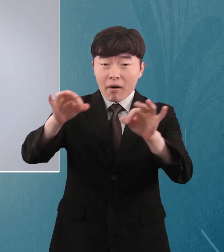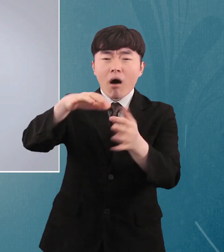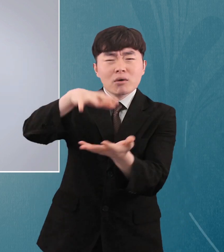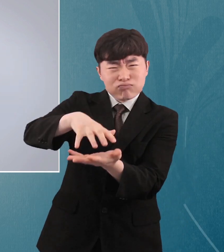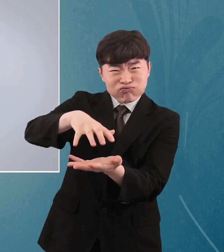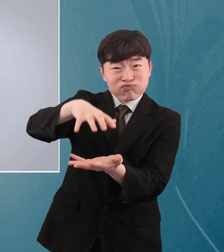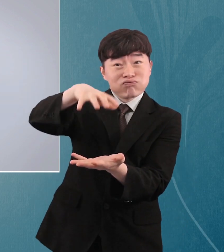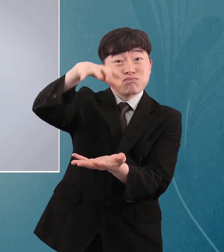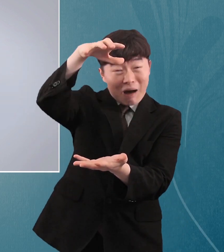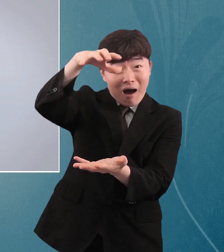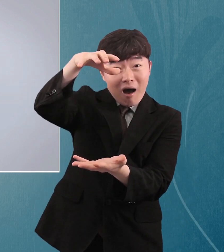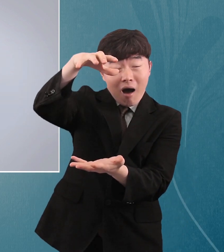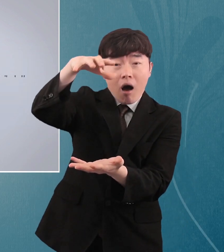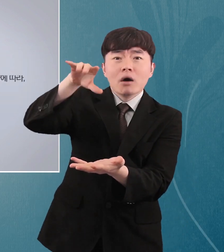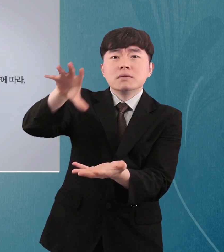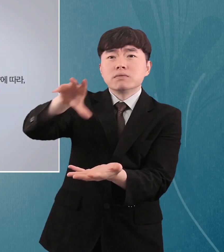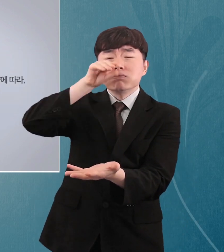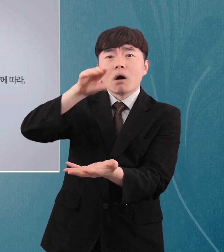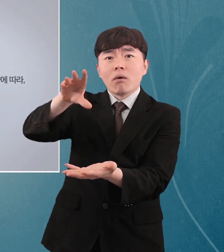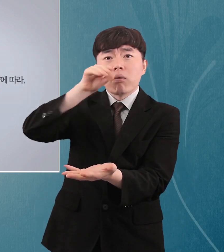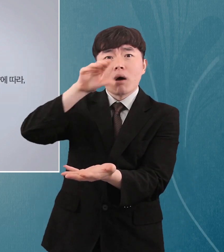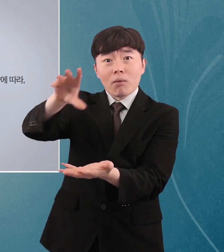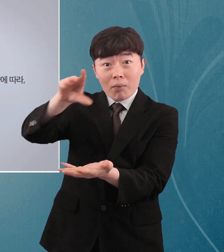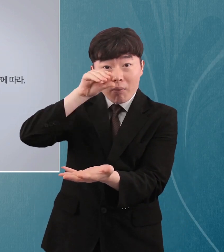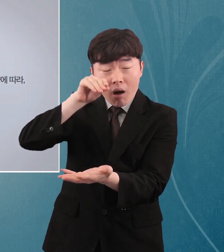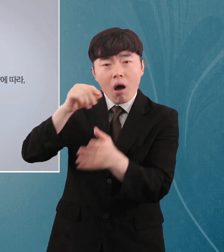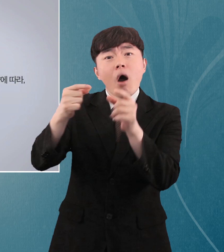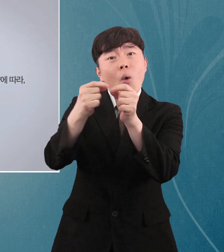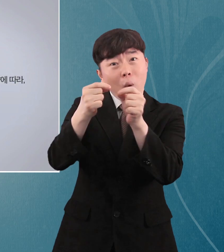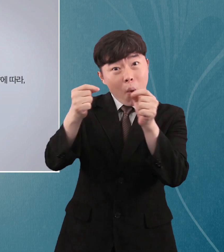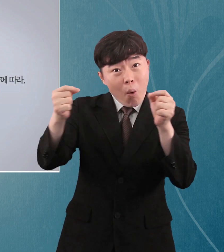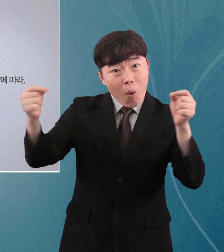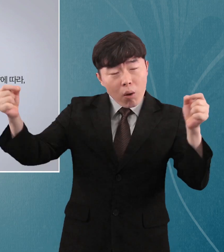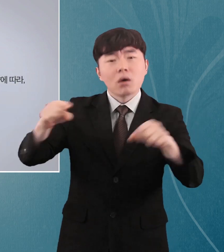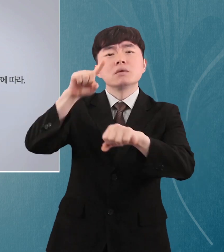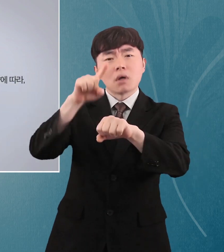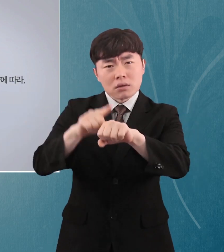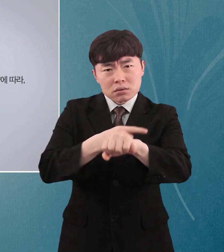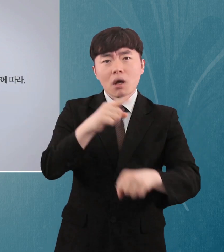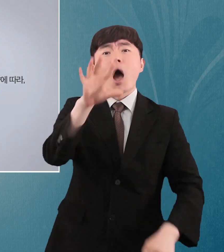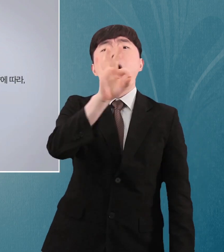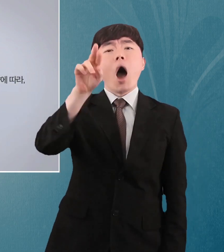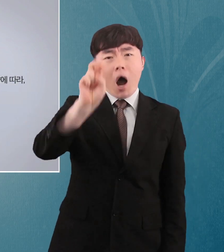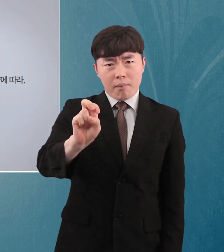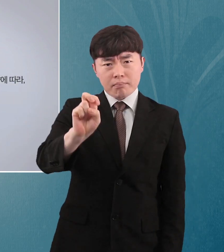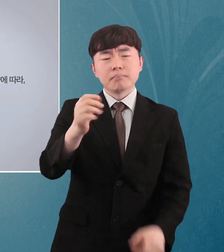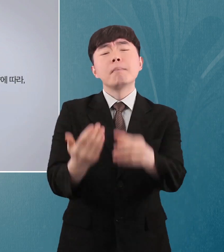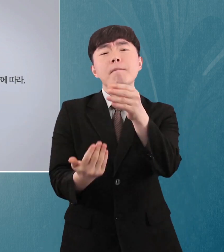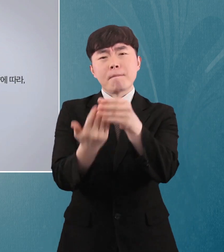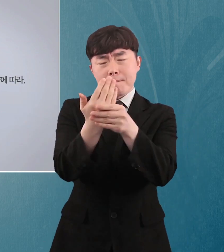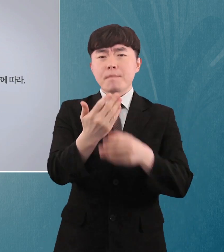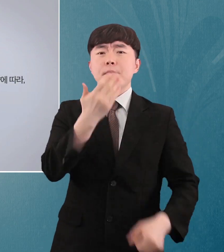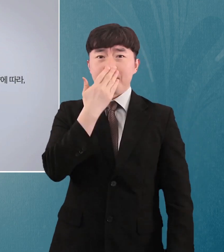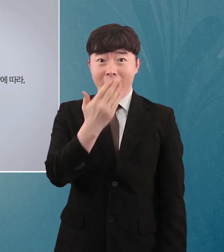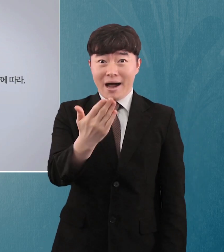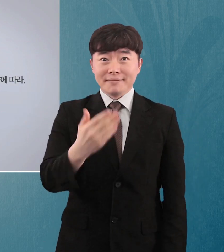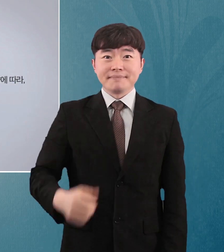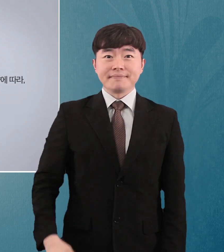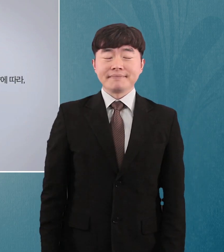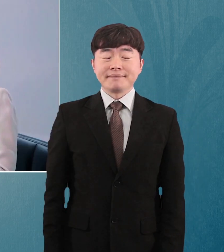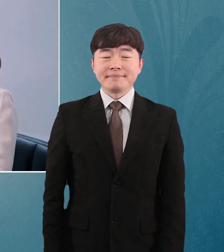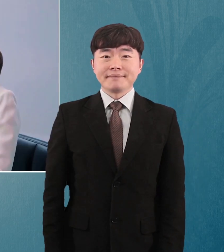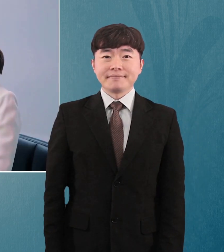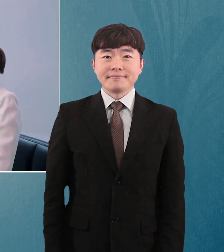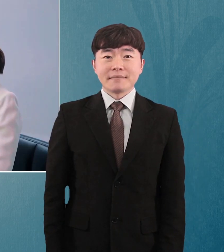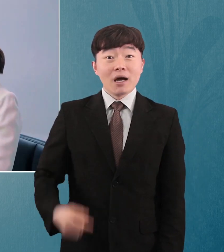총량이 중요한데요. 일반적으로 고농도 발암물질에 오래 노출되면 암 발생 확률이 높아질 수